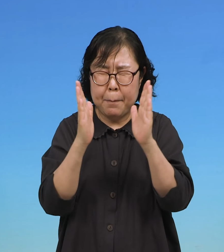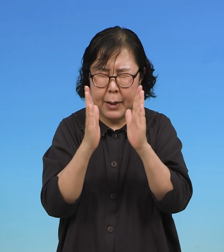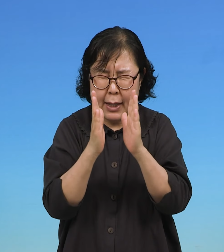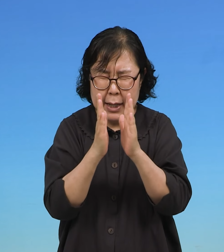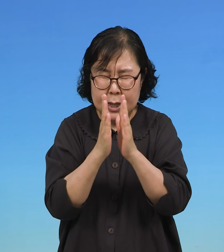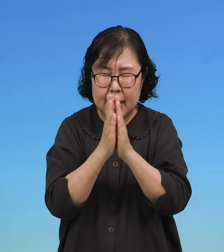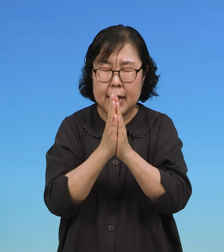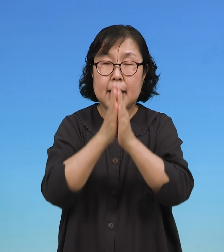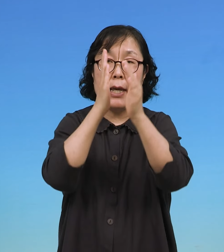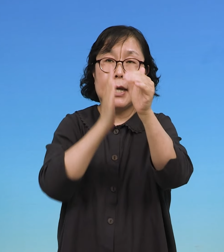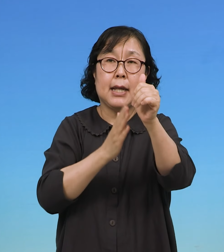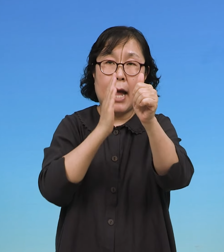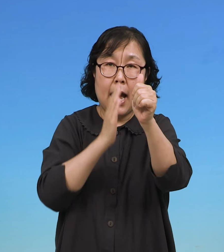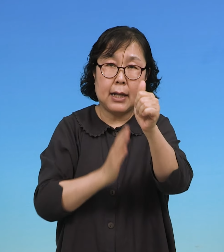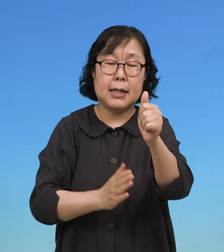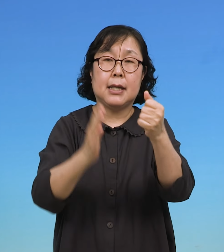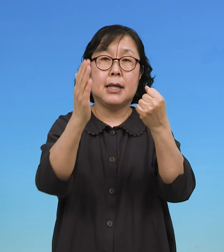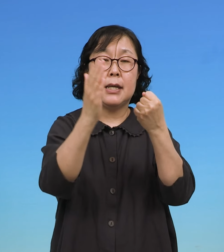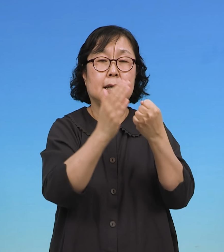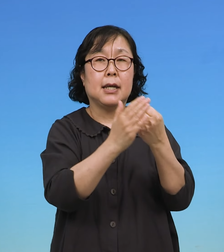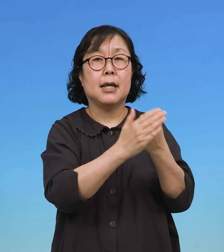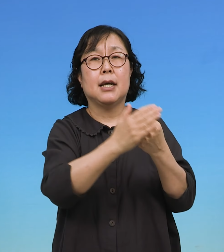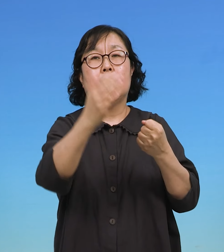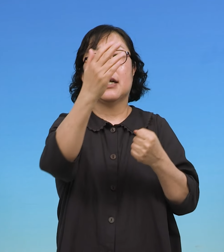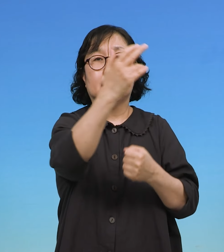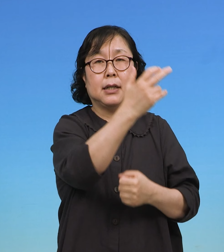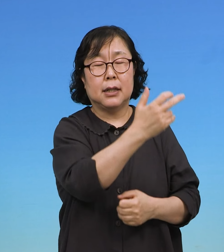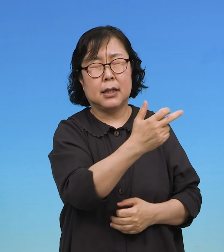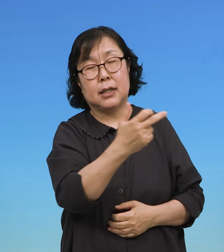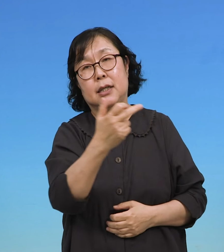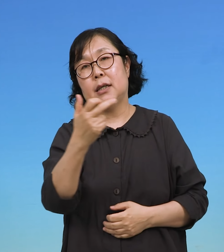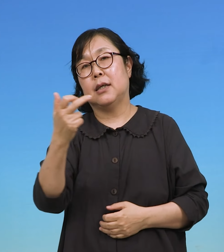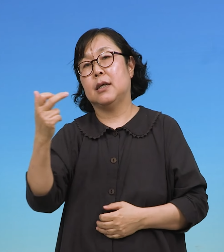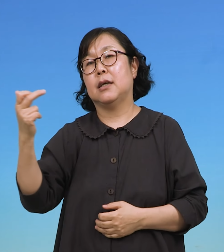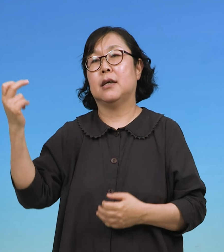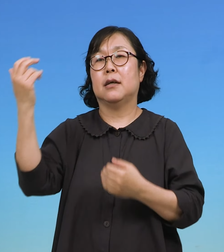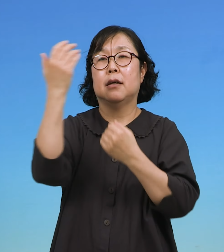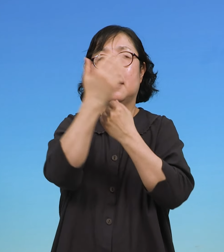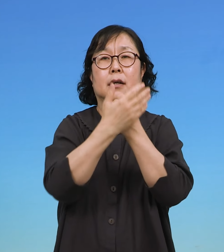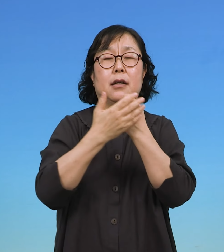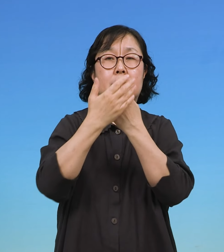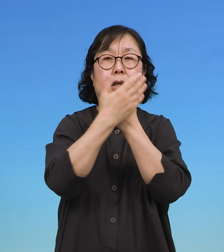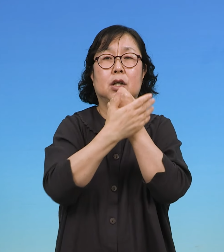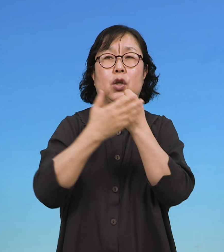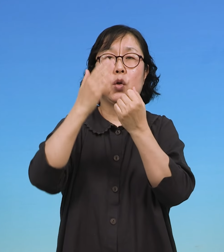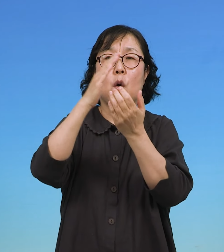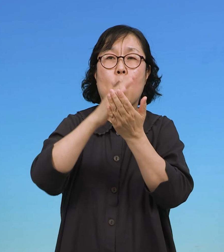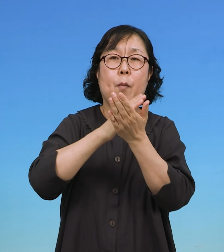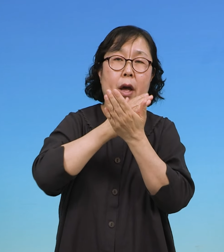두 손 모아 비나니 크신 은총 베푸사